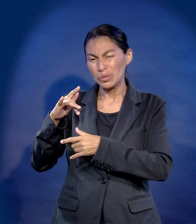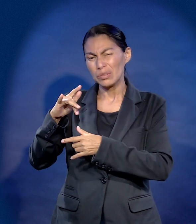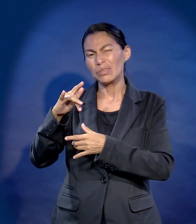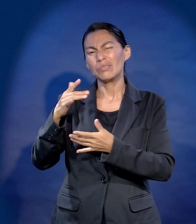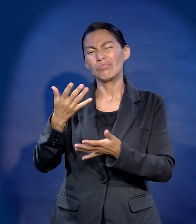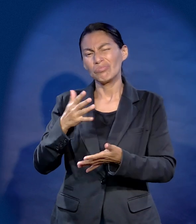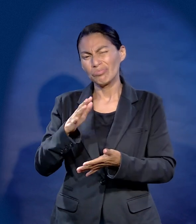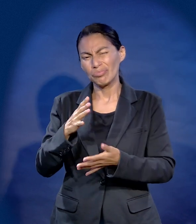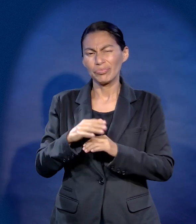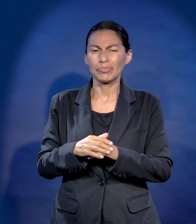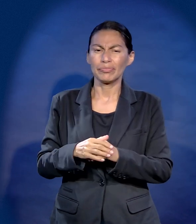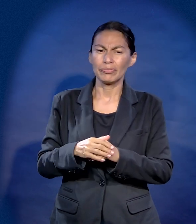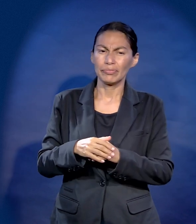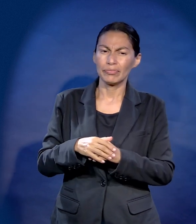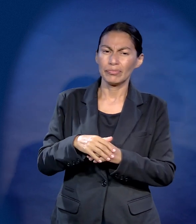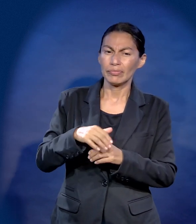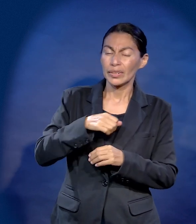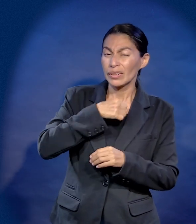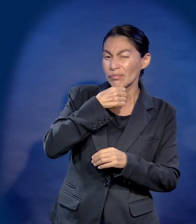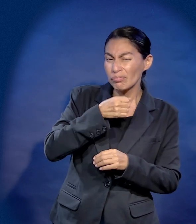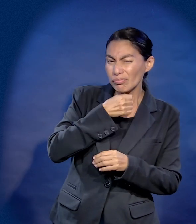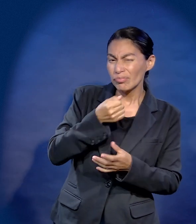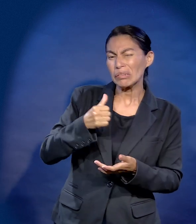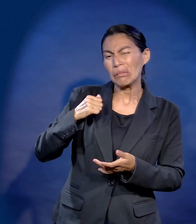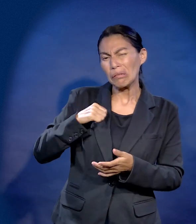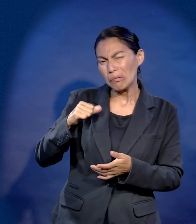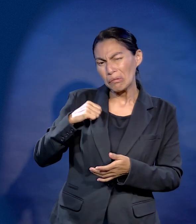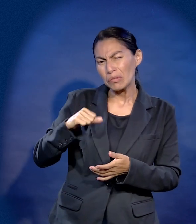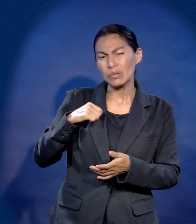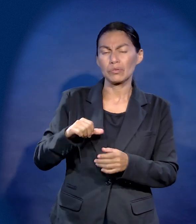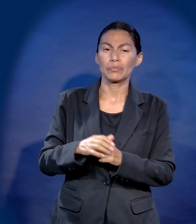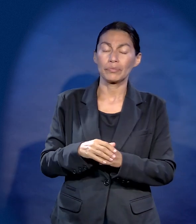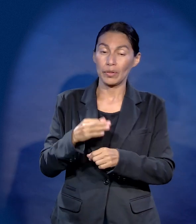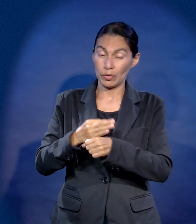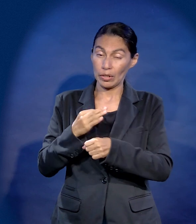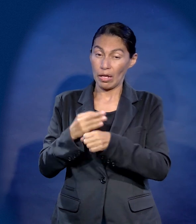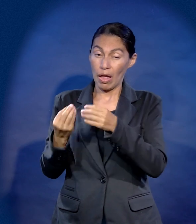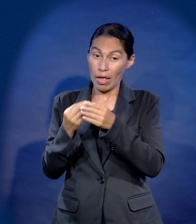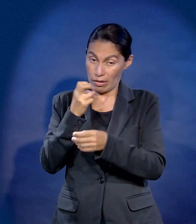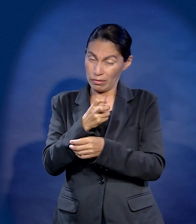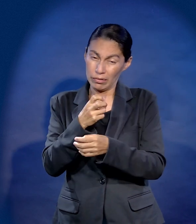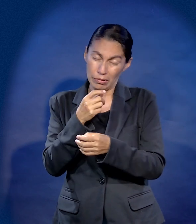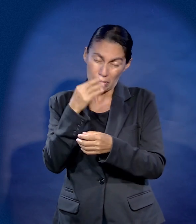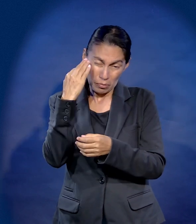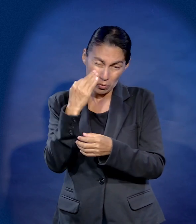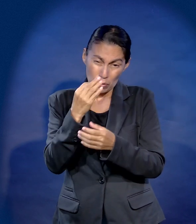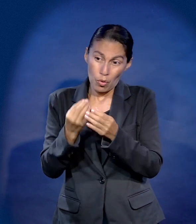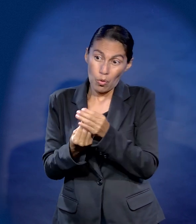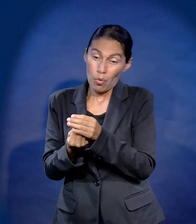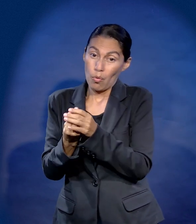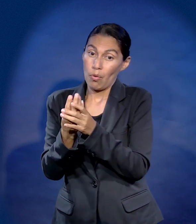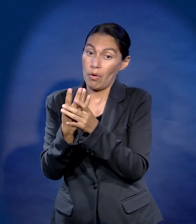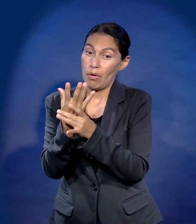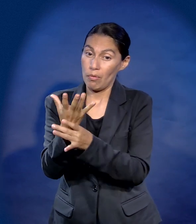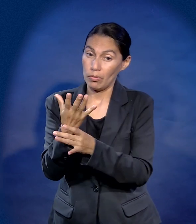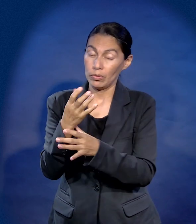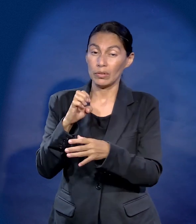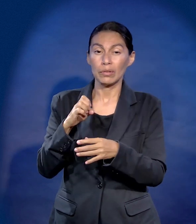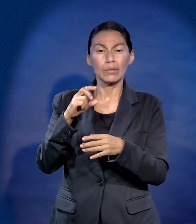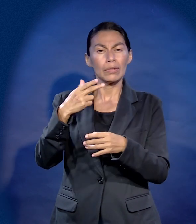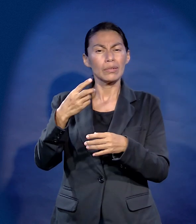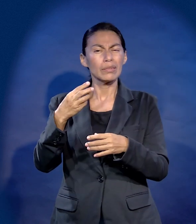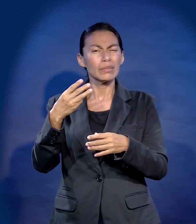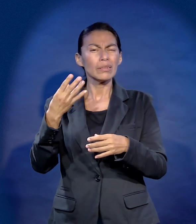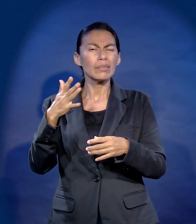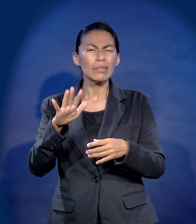bloque soviético estuvo vigente, con aviones un poco más atrasados en tecnología. Recientemente estaban adquiriendo aviones como el